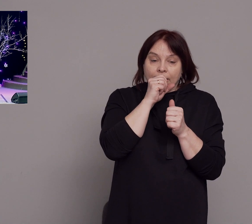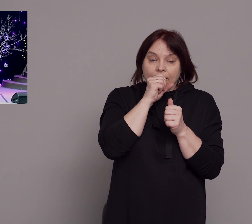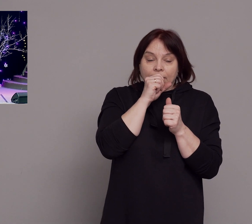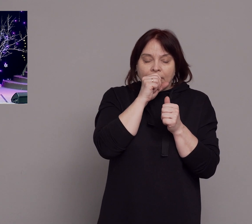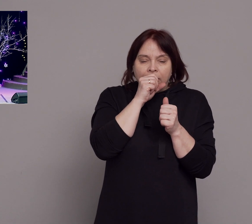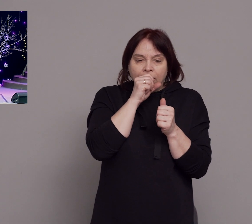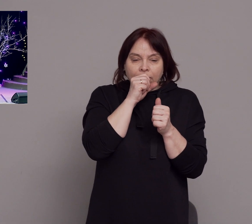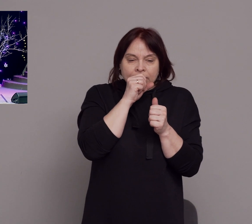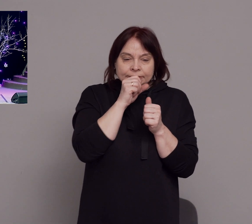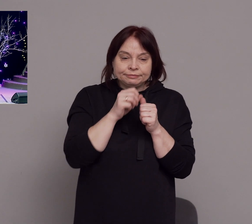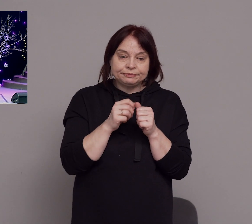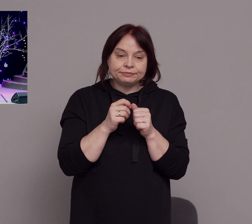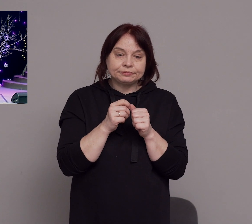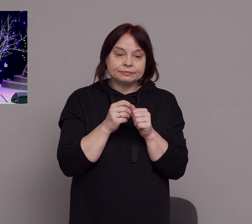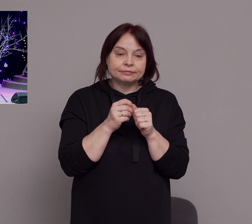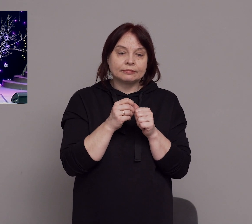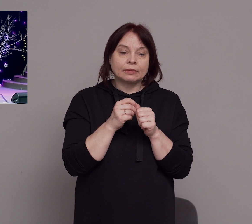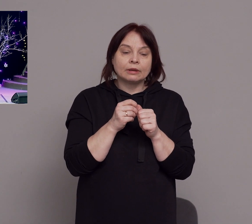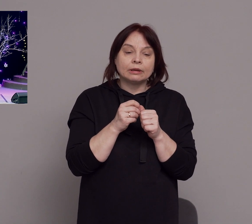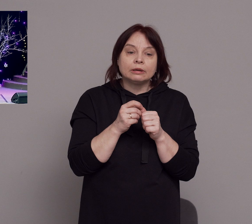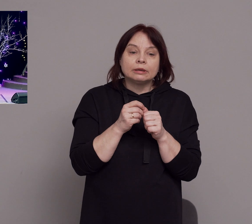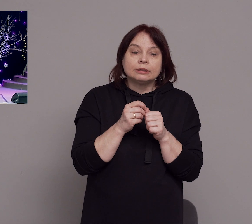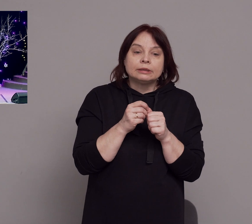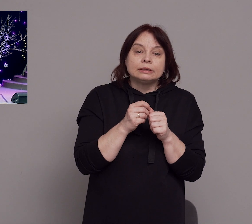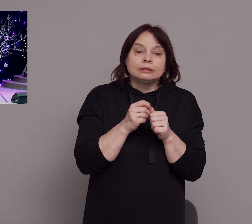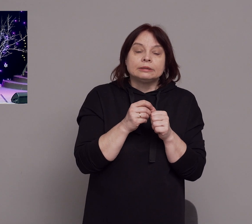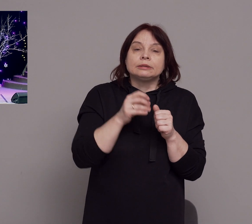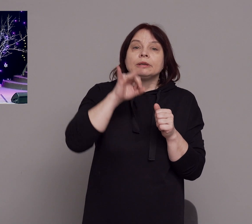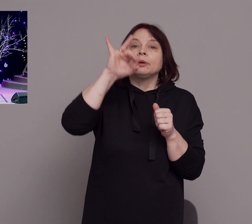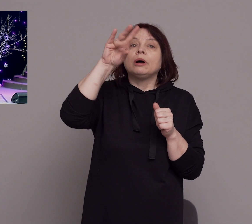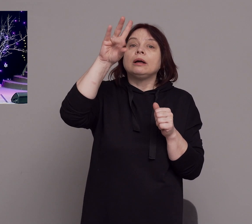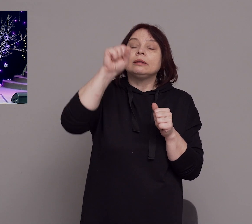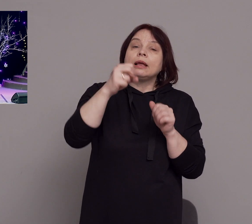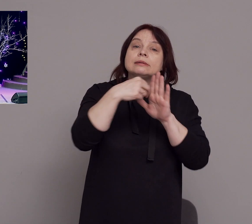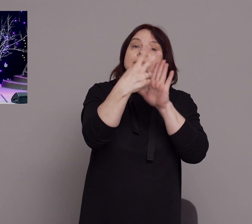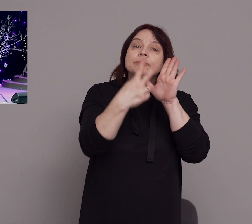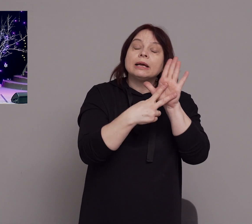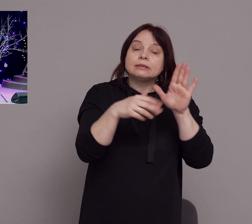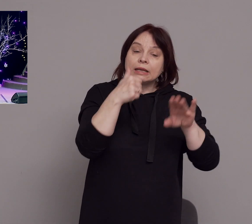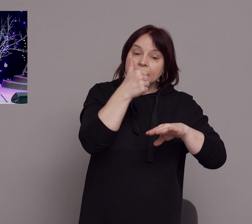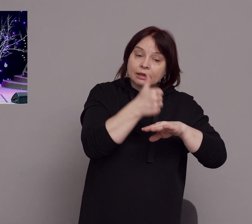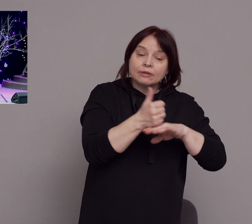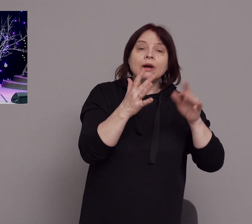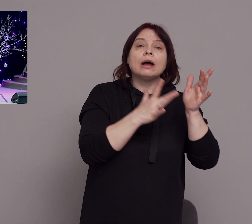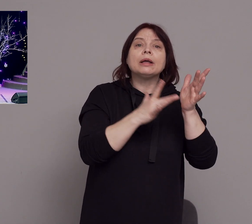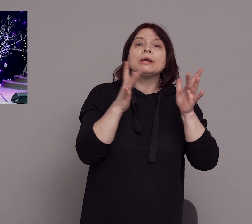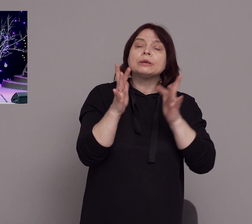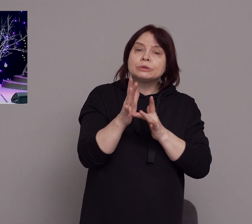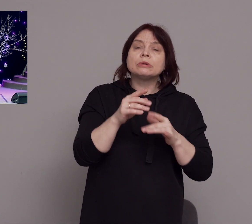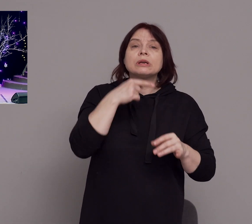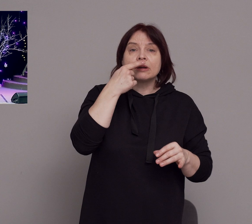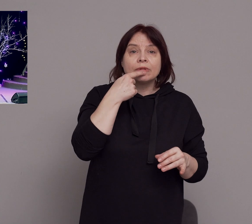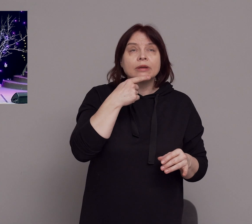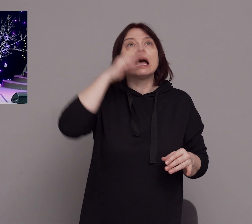До своего воплощения мы читаем в Евангелии от Иоанна, 17 главе, Иисус говорит, что